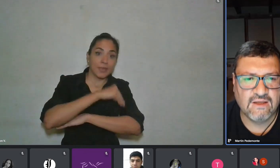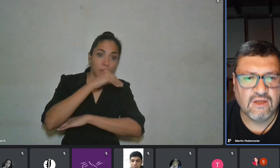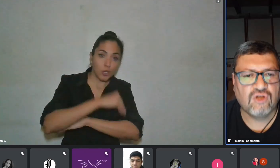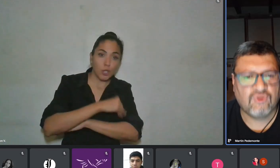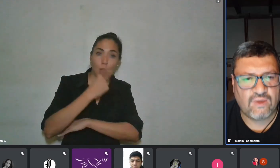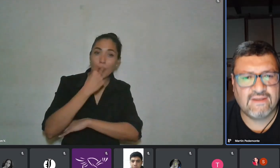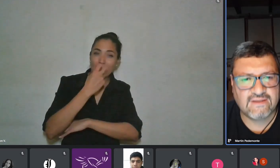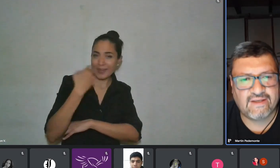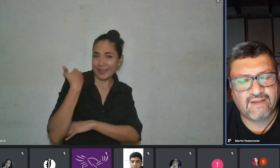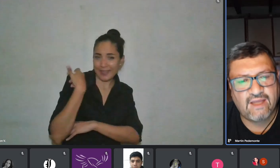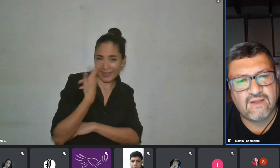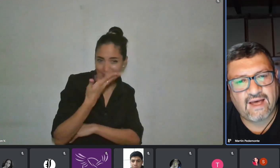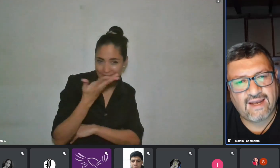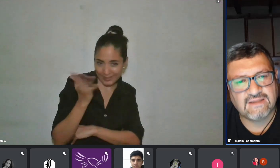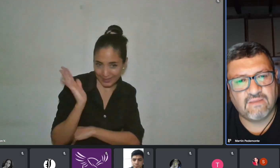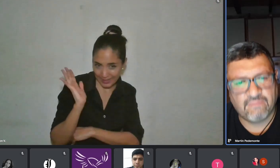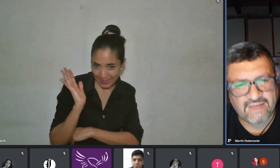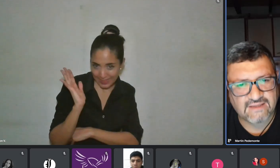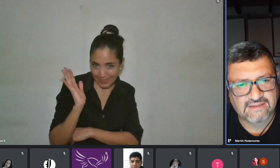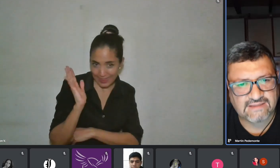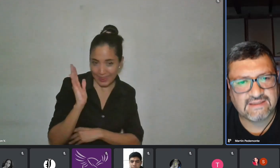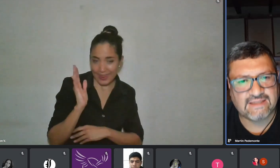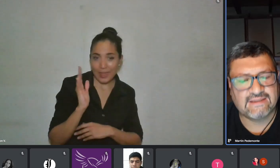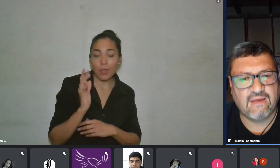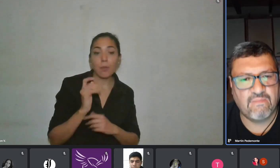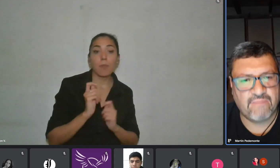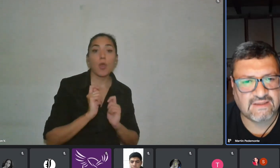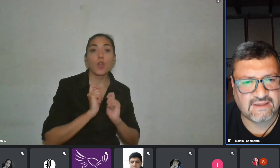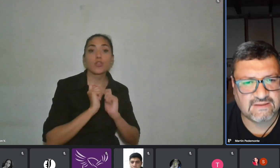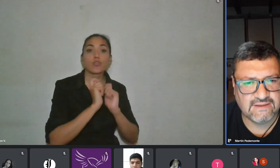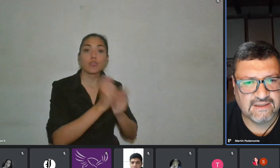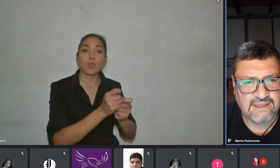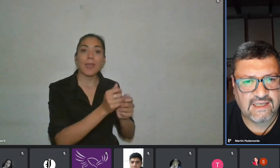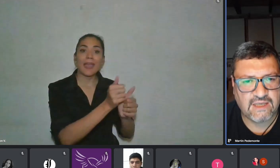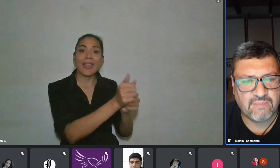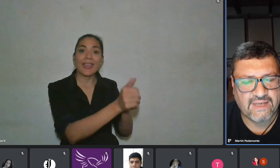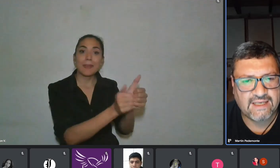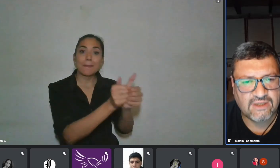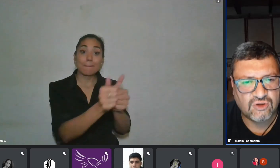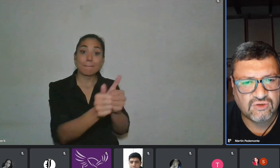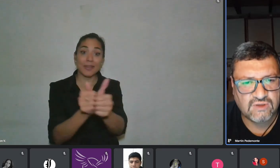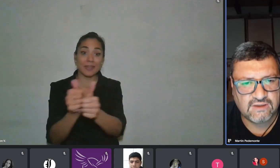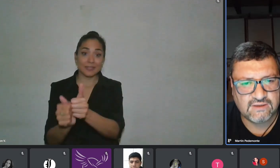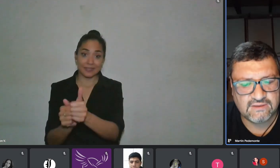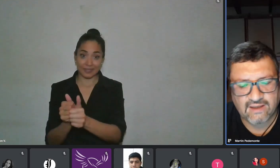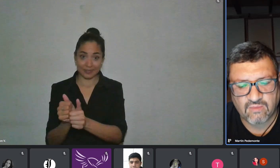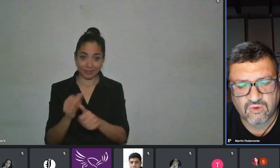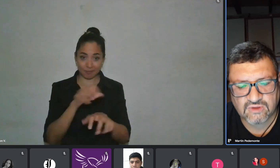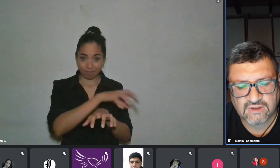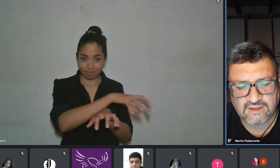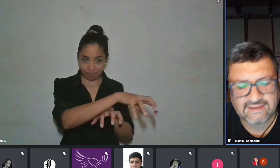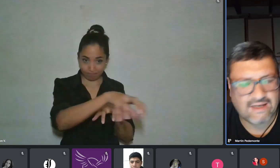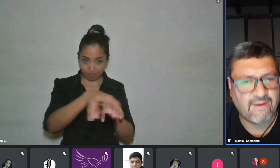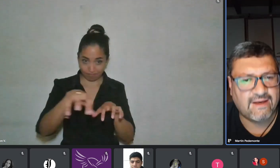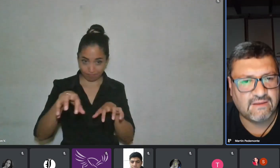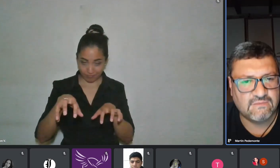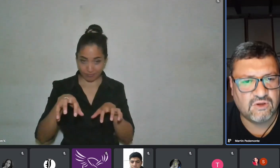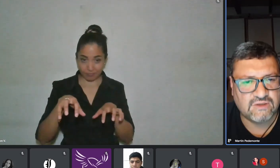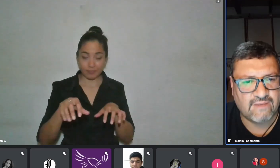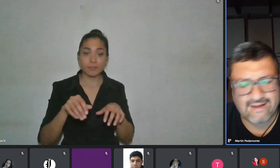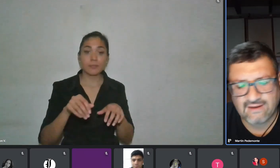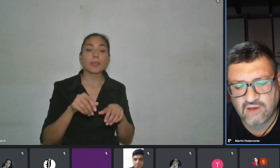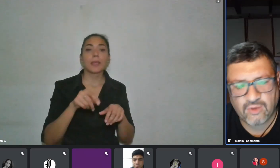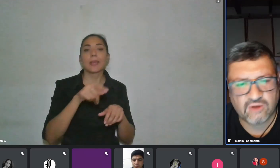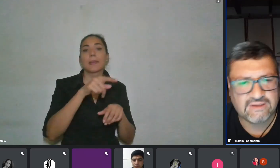general, suelen ser dadas a las empresas, a ciertas empresas, para que ellos, digamos,